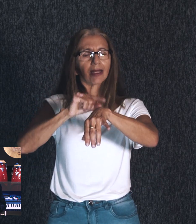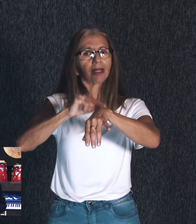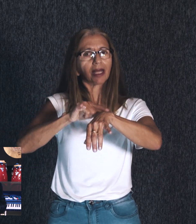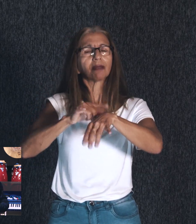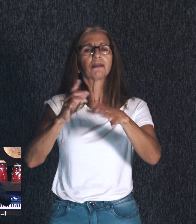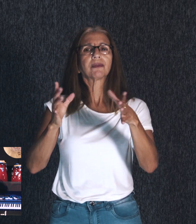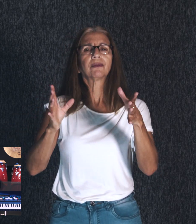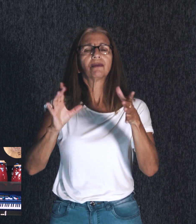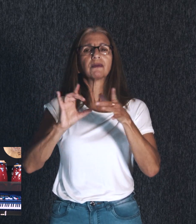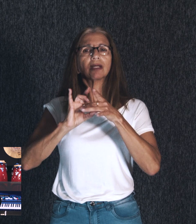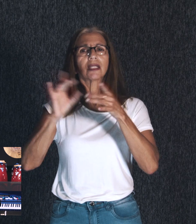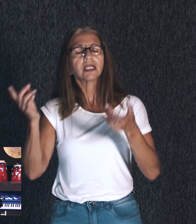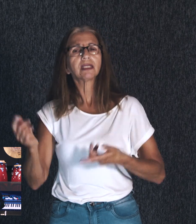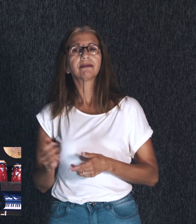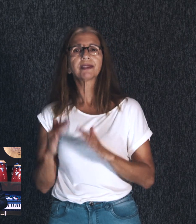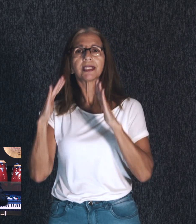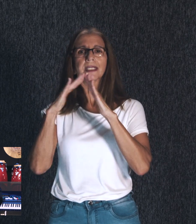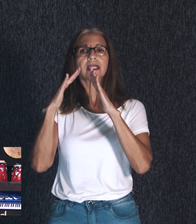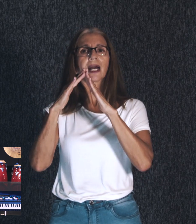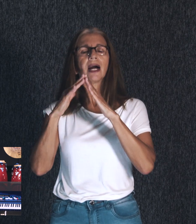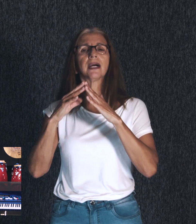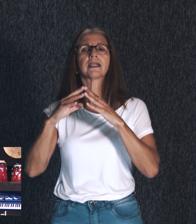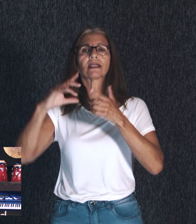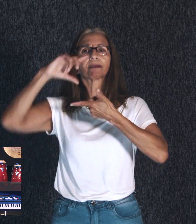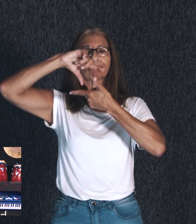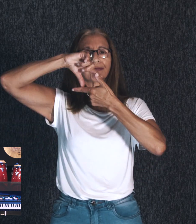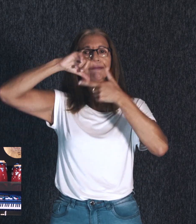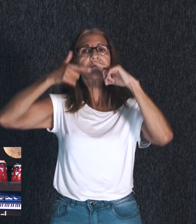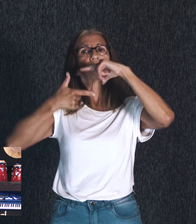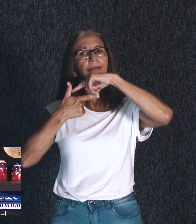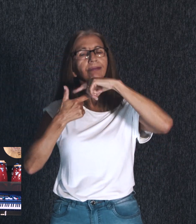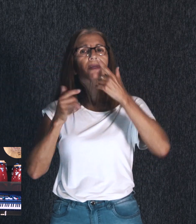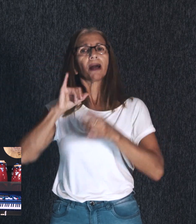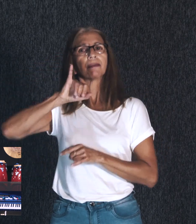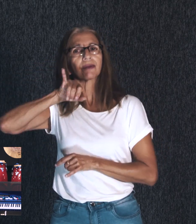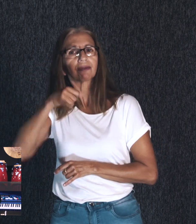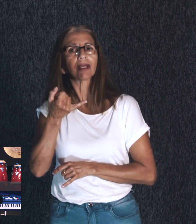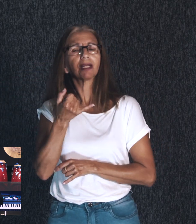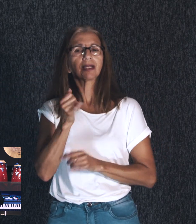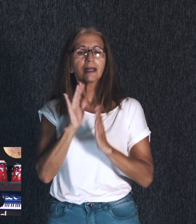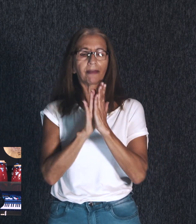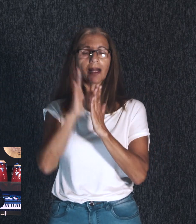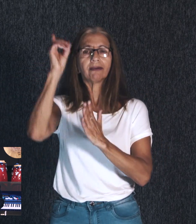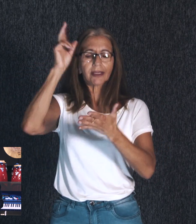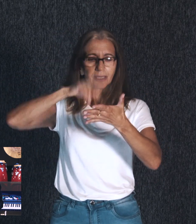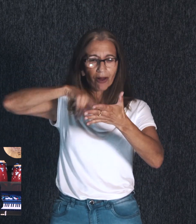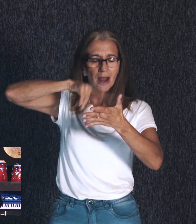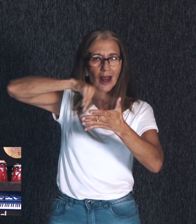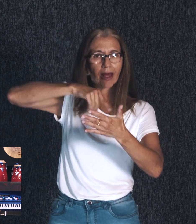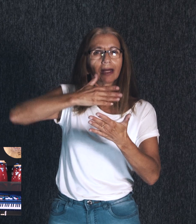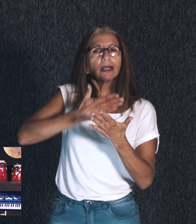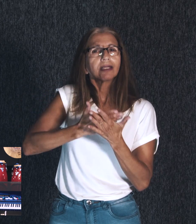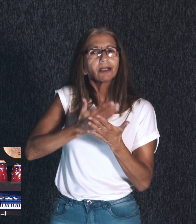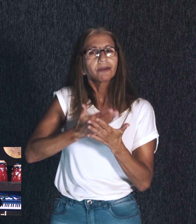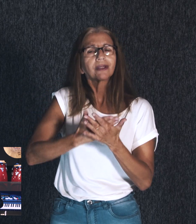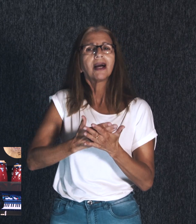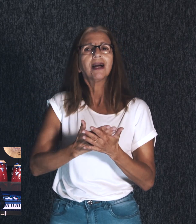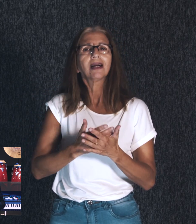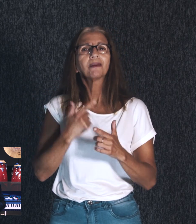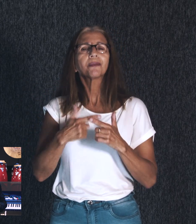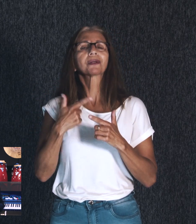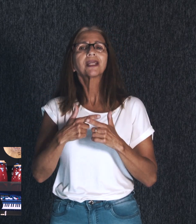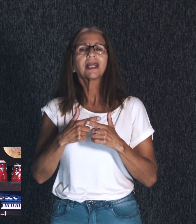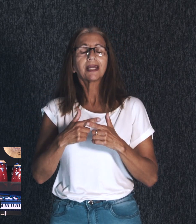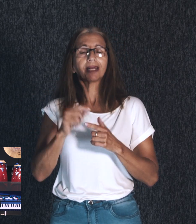palavra, conheça Deus, estude a palavra. Ela vai encher o teu coração, vai produzir fé no seu